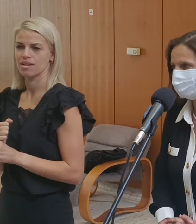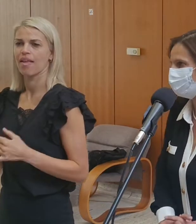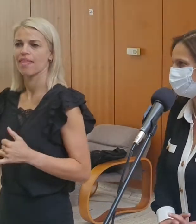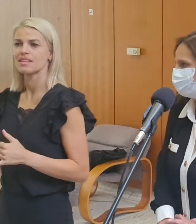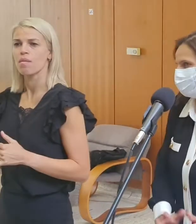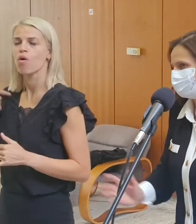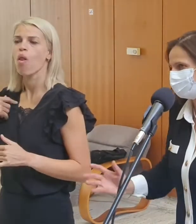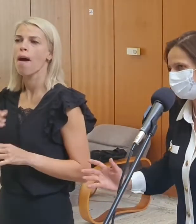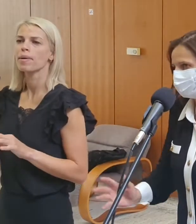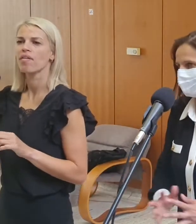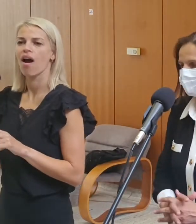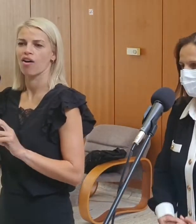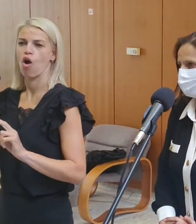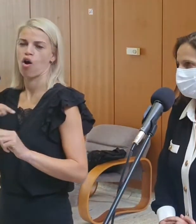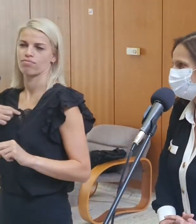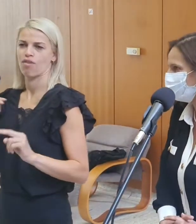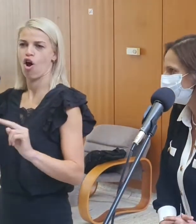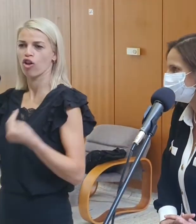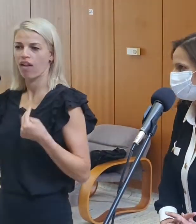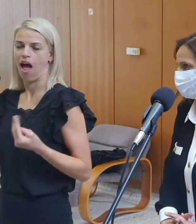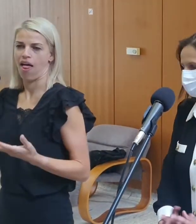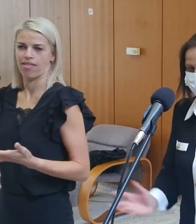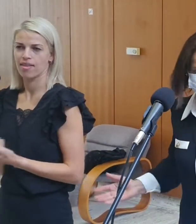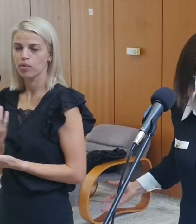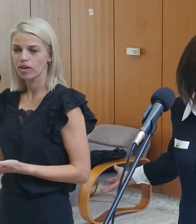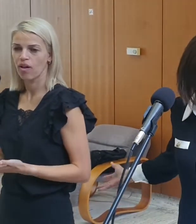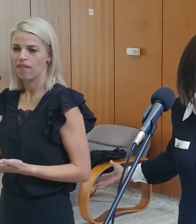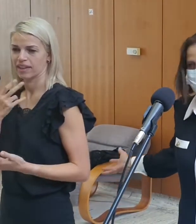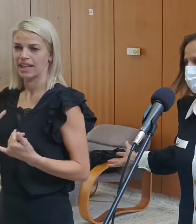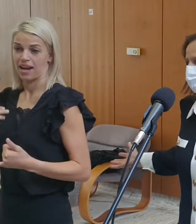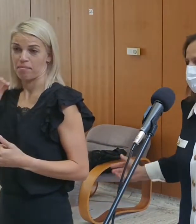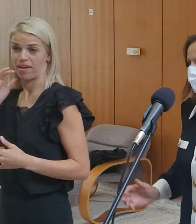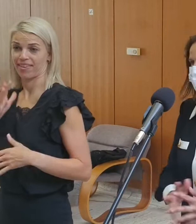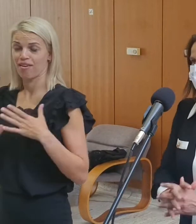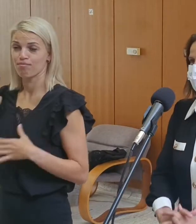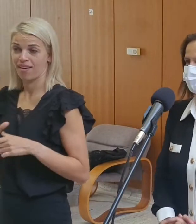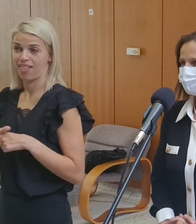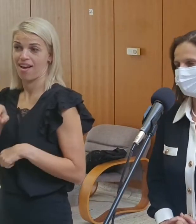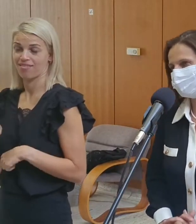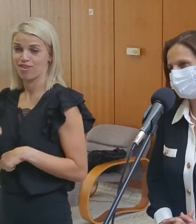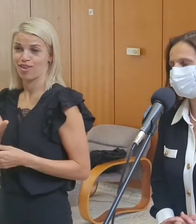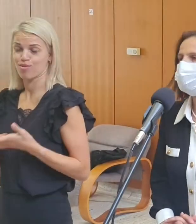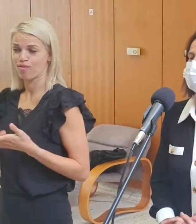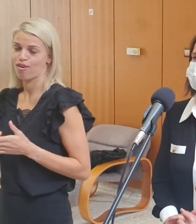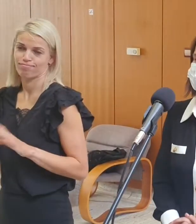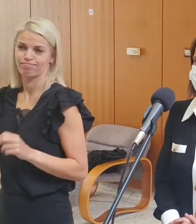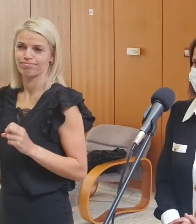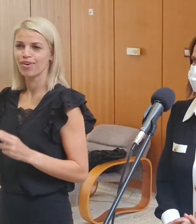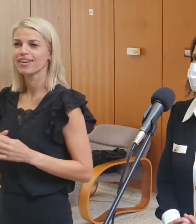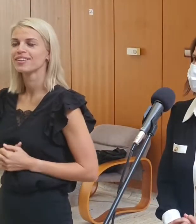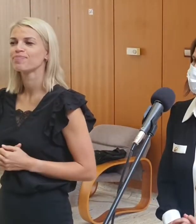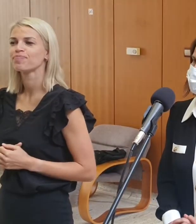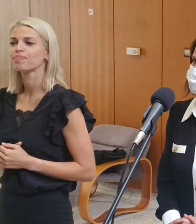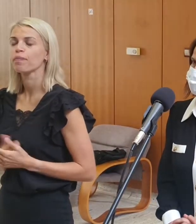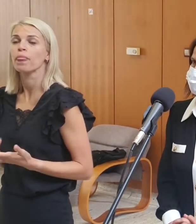na odvolávanie, to nevyšlo, tak som sa vidíte aj pekne obliekla, ale nevadí. No a kedy